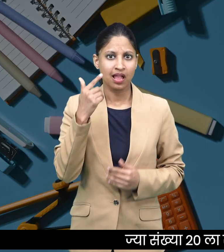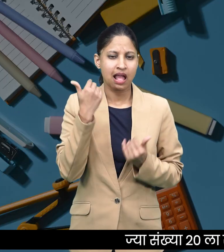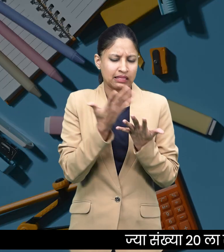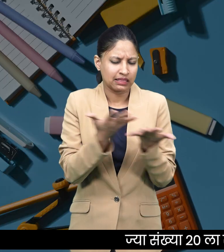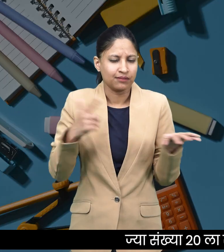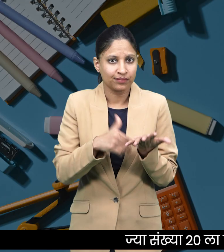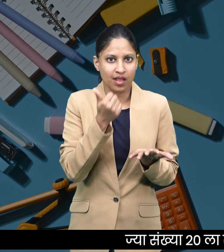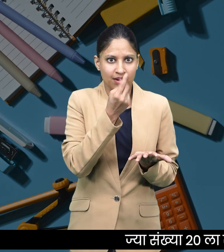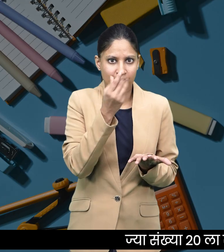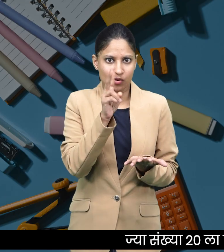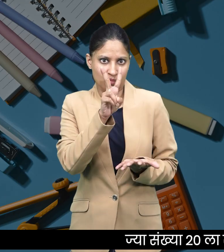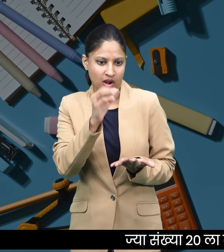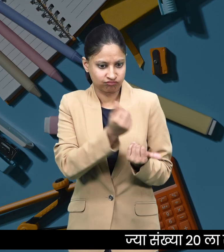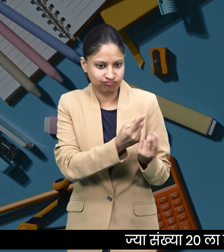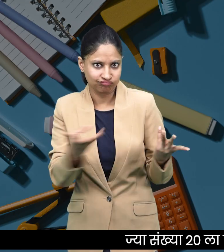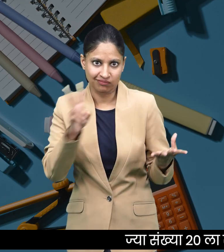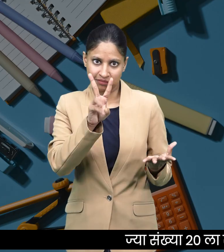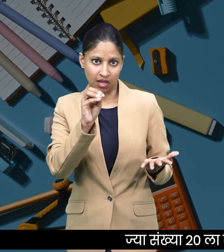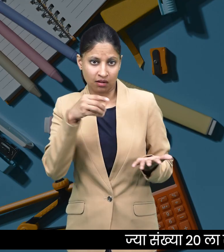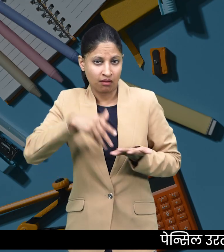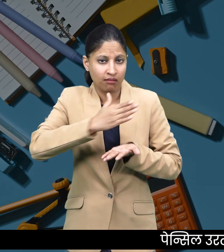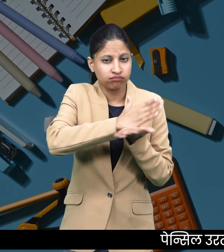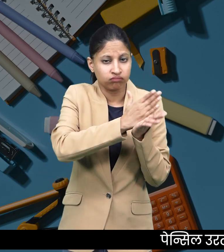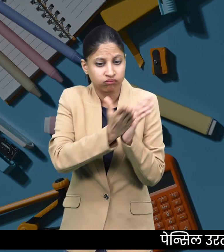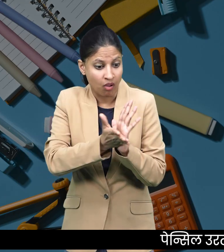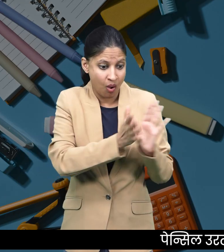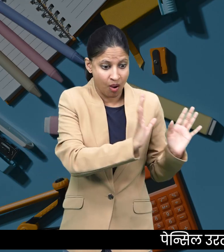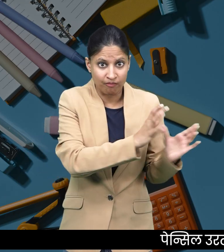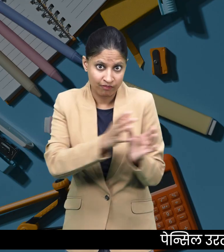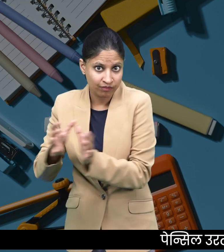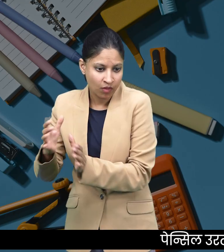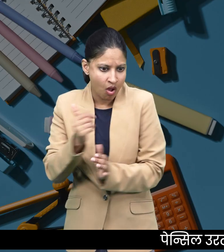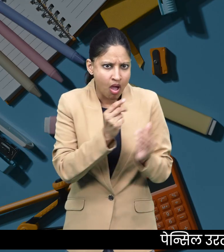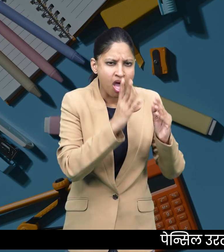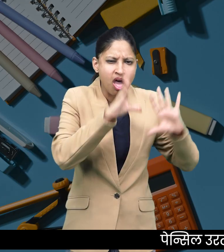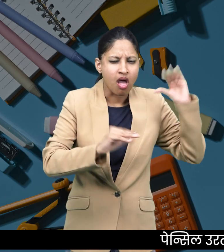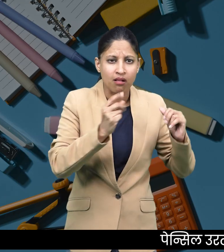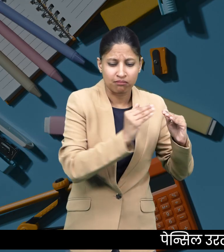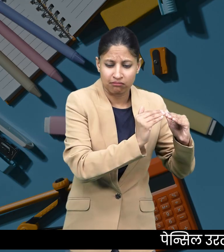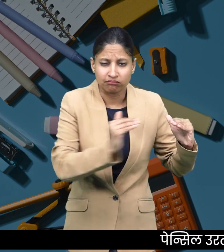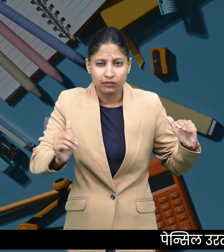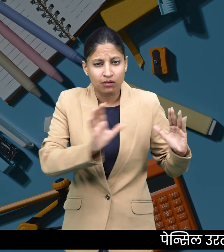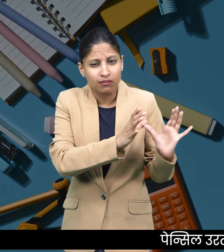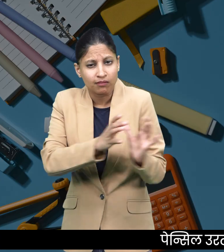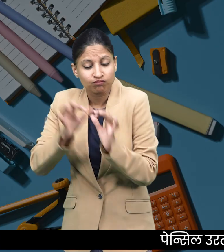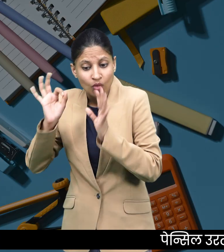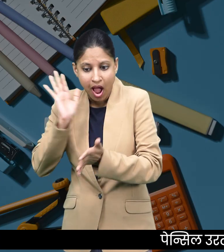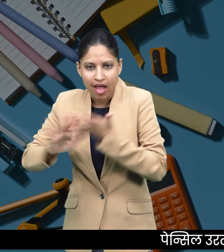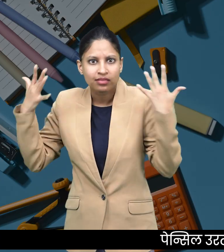ज्या संख्या 20 ला समान गटात विभाजित करतात आणि पेन्सिल उरत नाहीत त्यांना घटक म्हणतात.